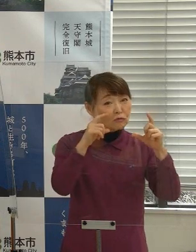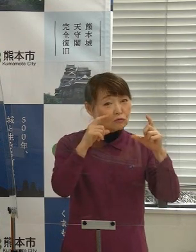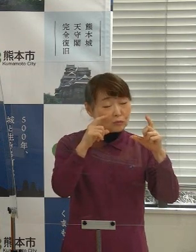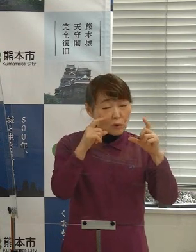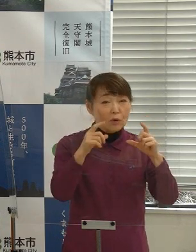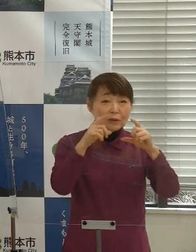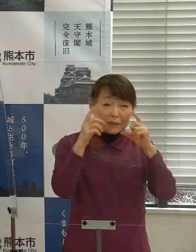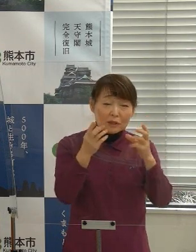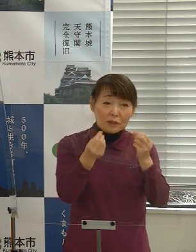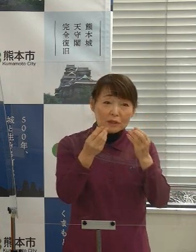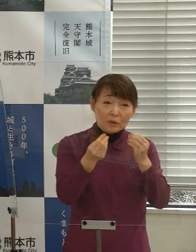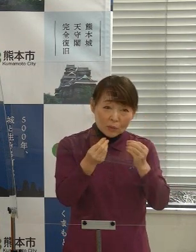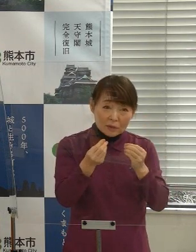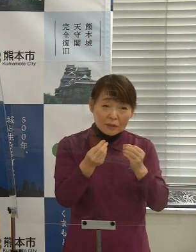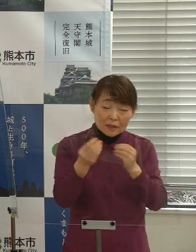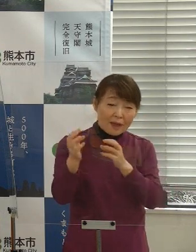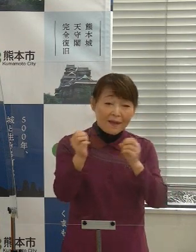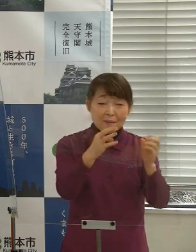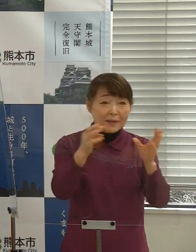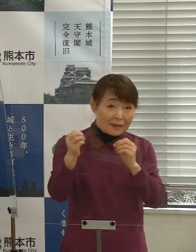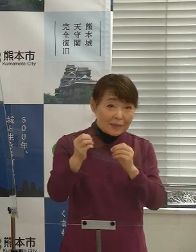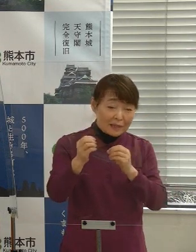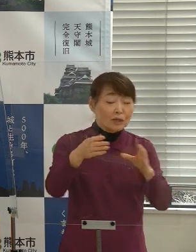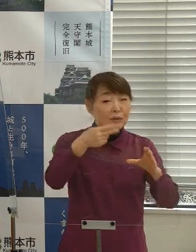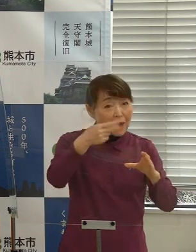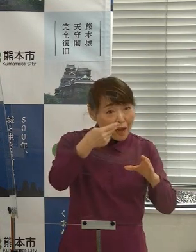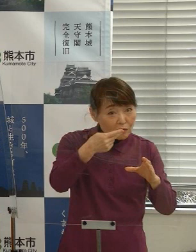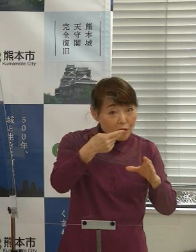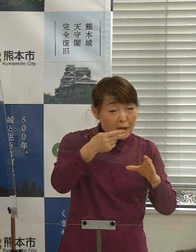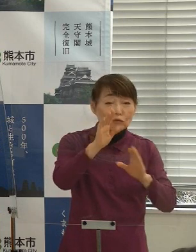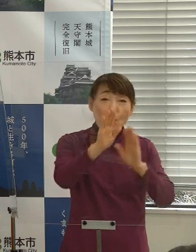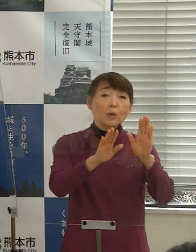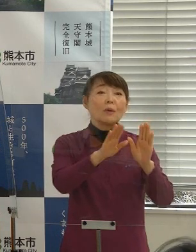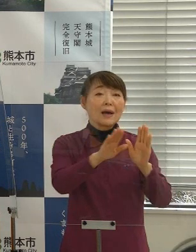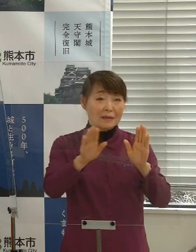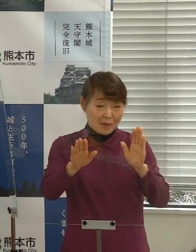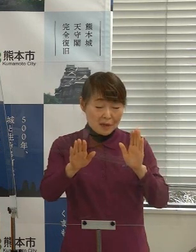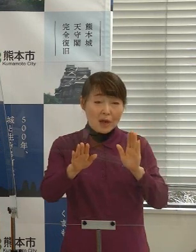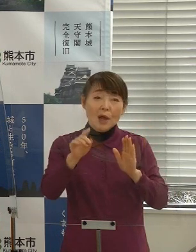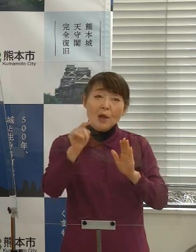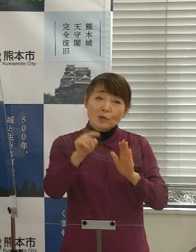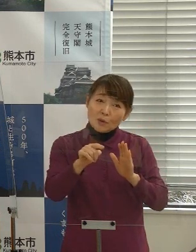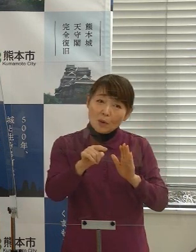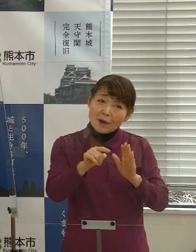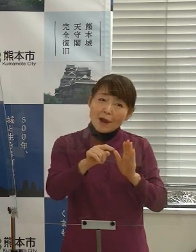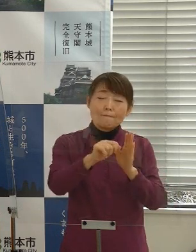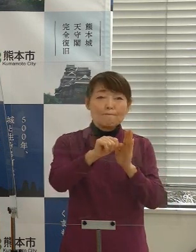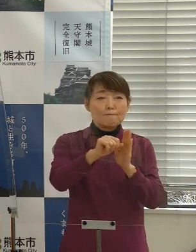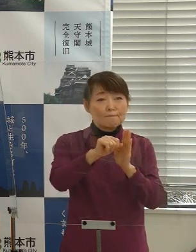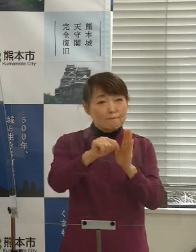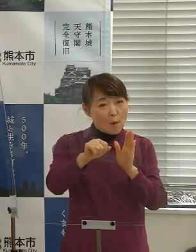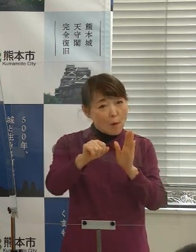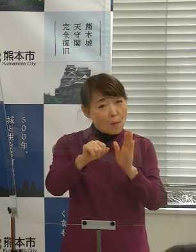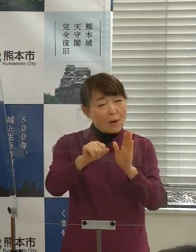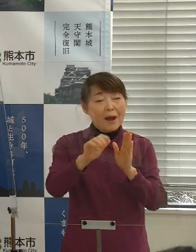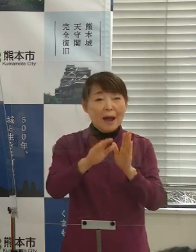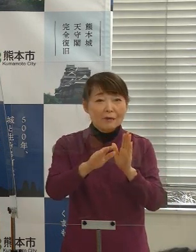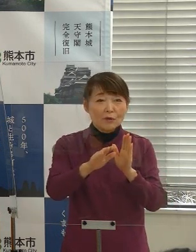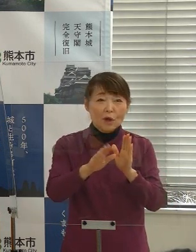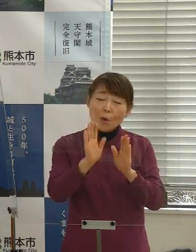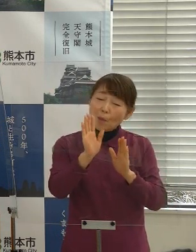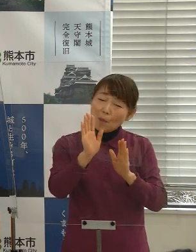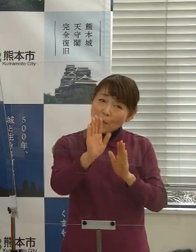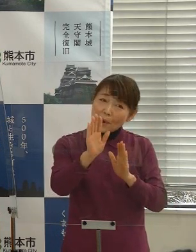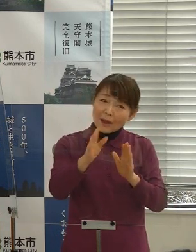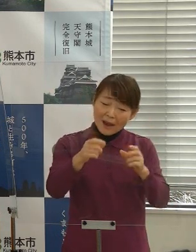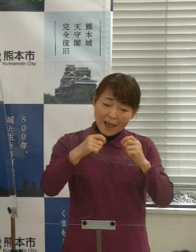あるいは食事を楽しんだりされてますので、まあ、そうしたことが、まあ、功を奏してですね、感染がこれから増